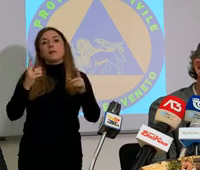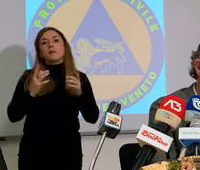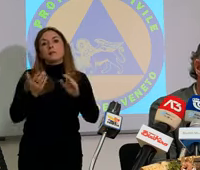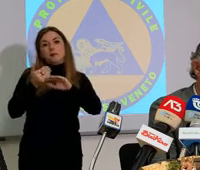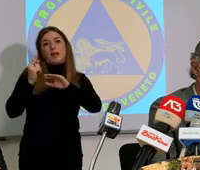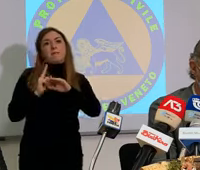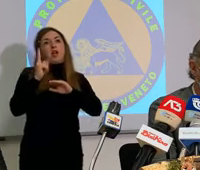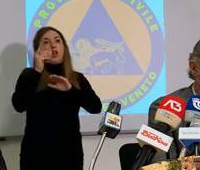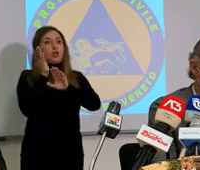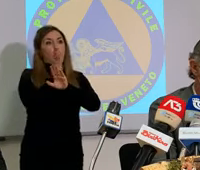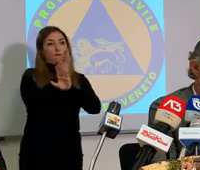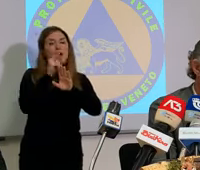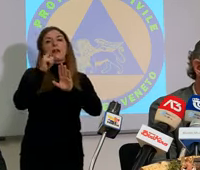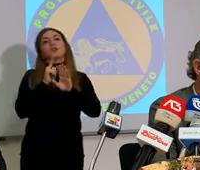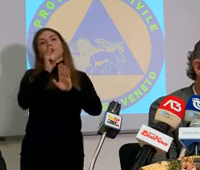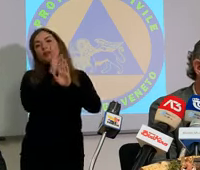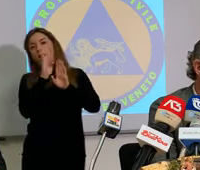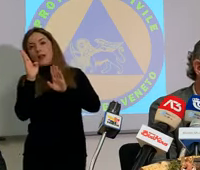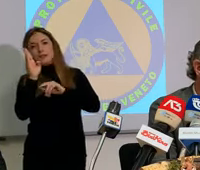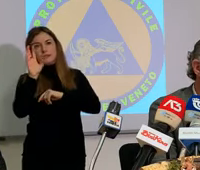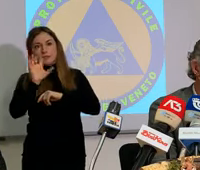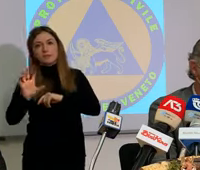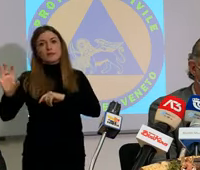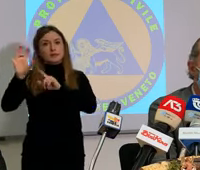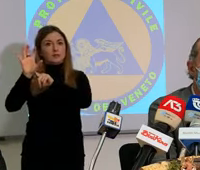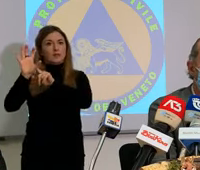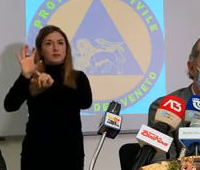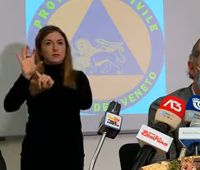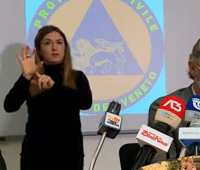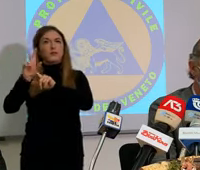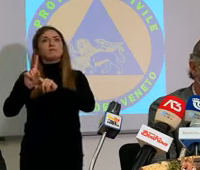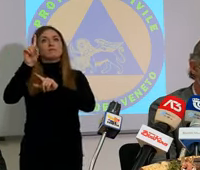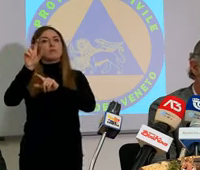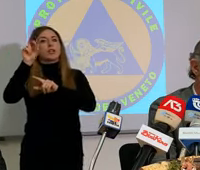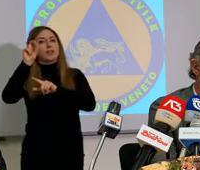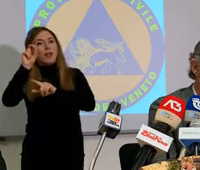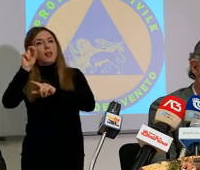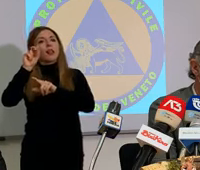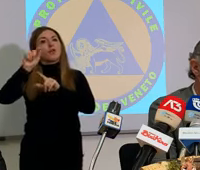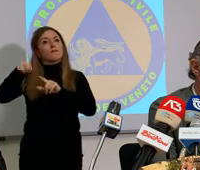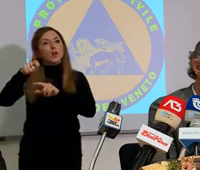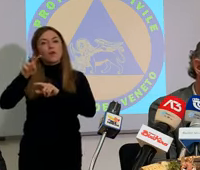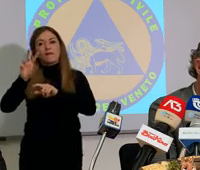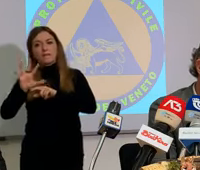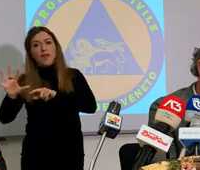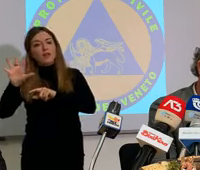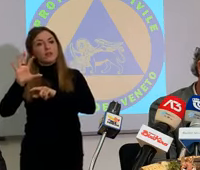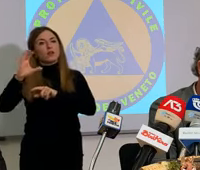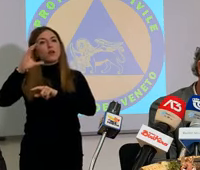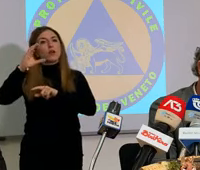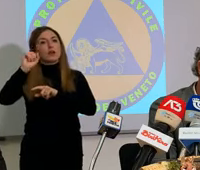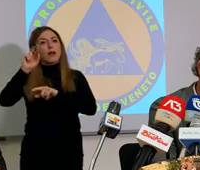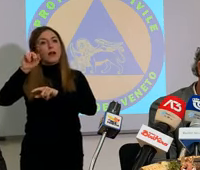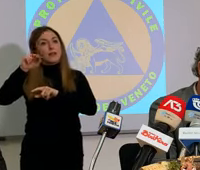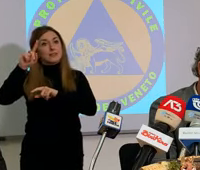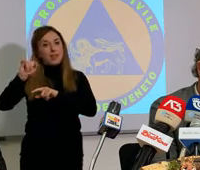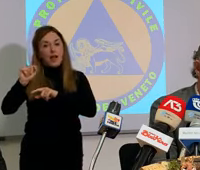bacino interessato e un bacino importante perché quello di trento friuli venezia giulia veneto carinzia e